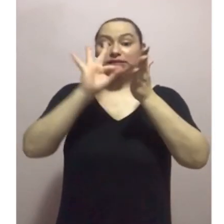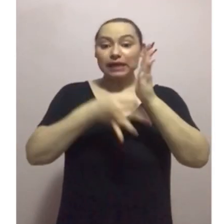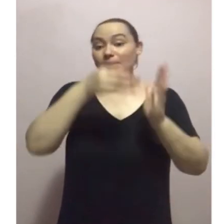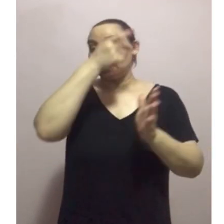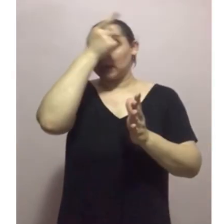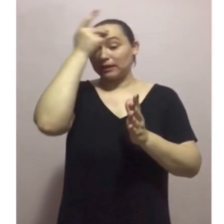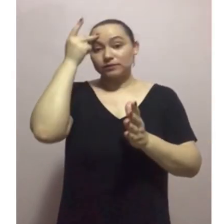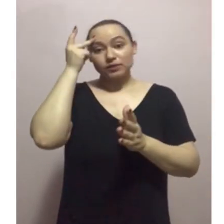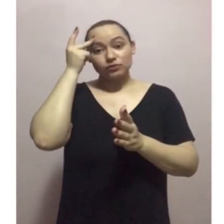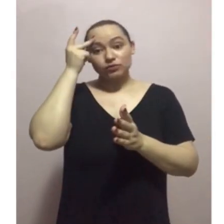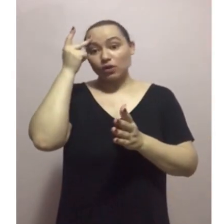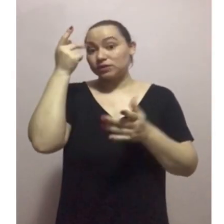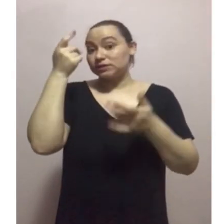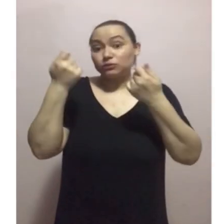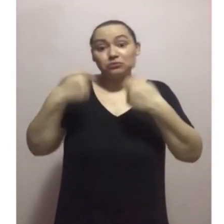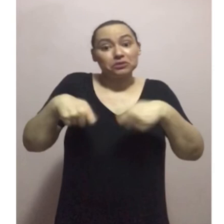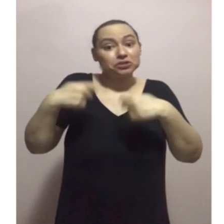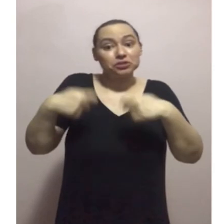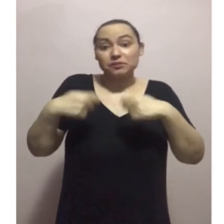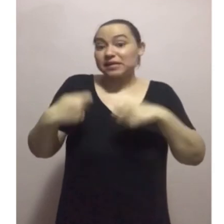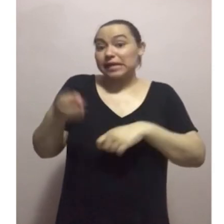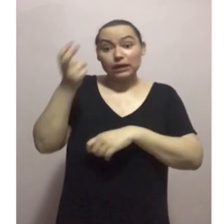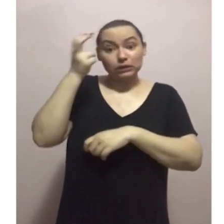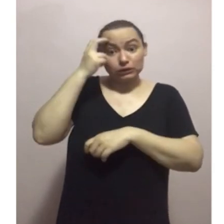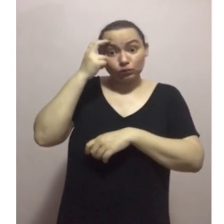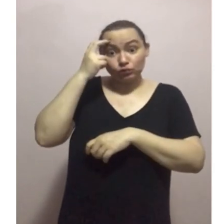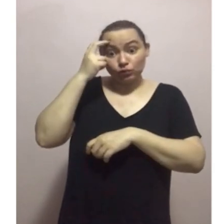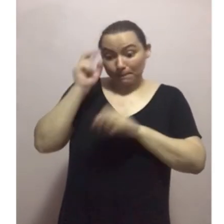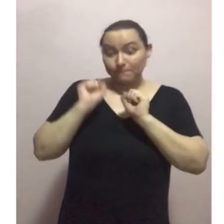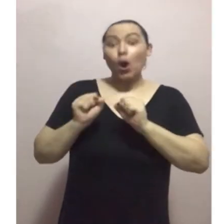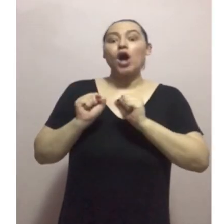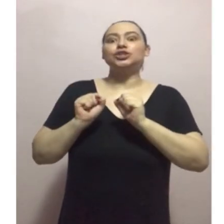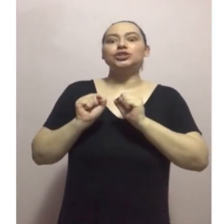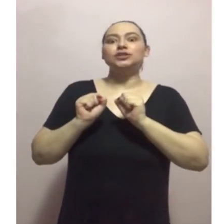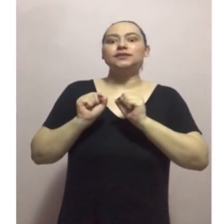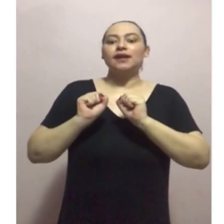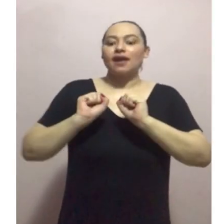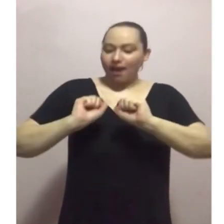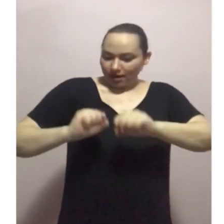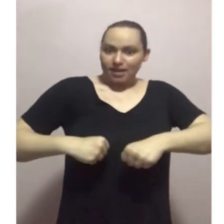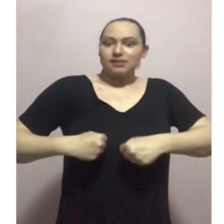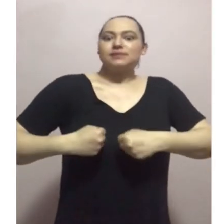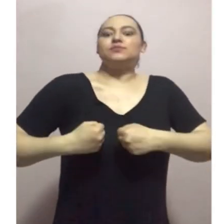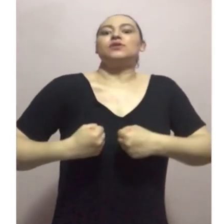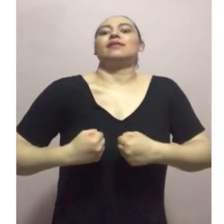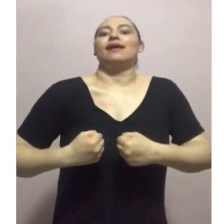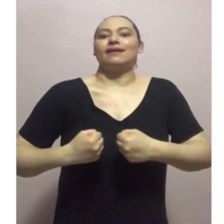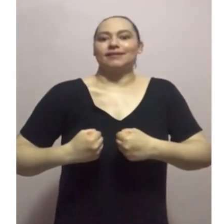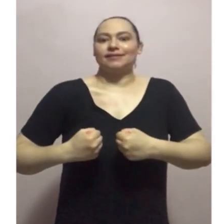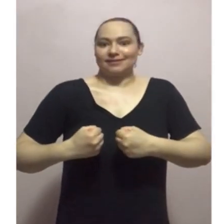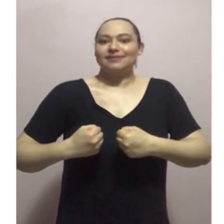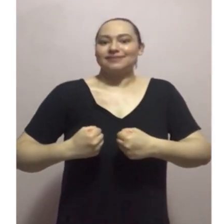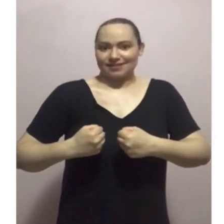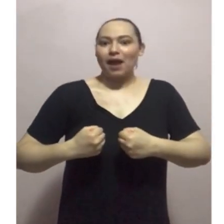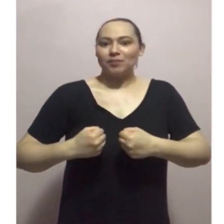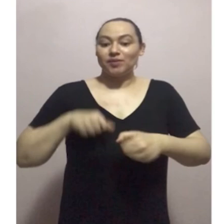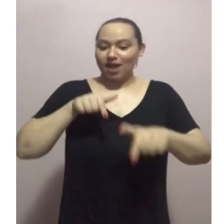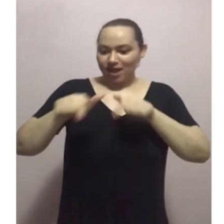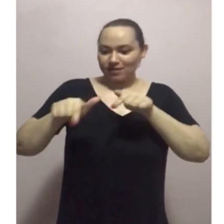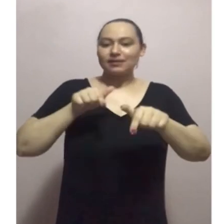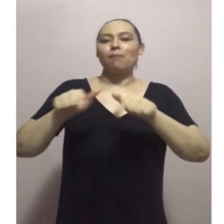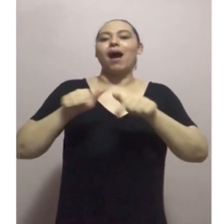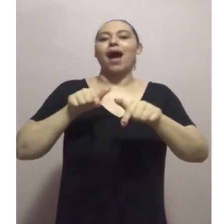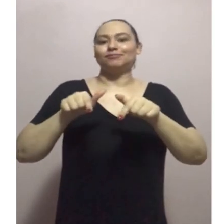as pessoas, é tudo que a gente precisa. E a cultura tem esse potencial, ela dinamiza a economia, ela